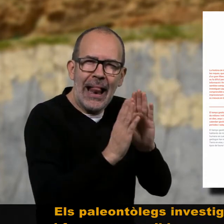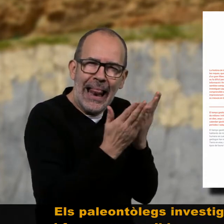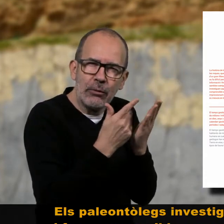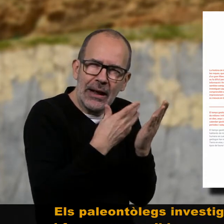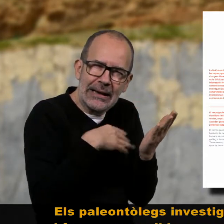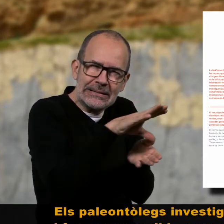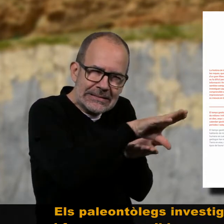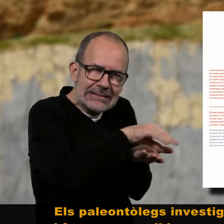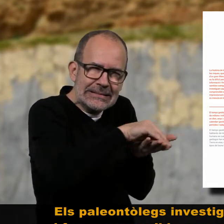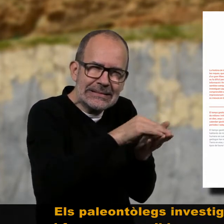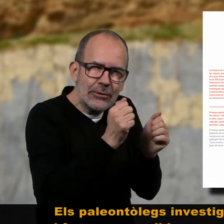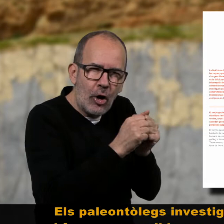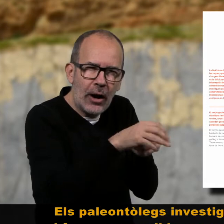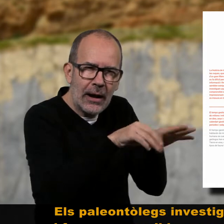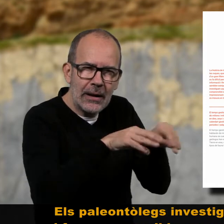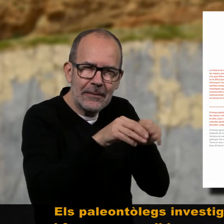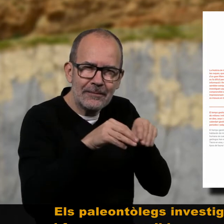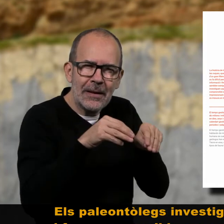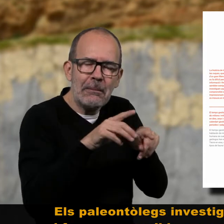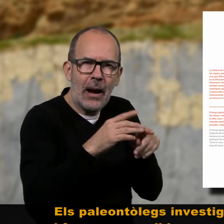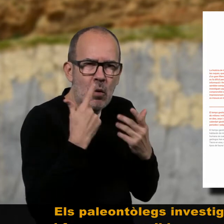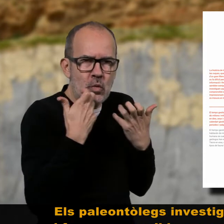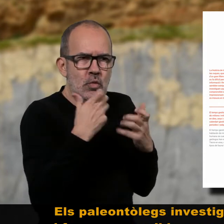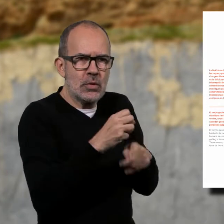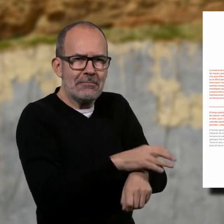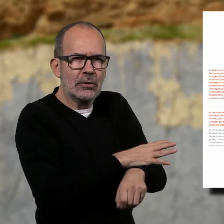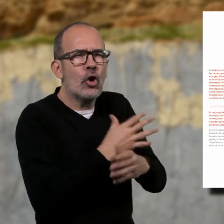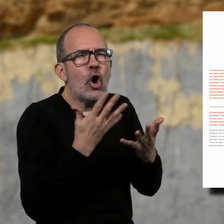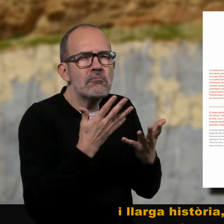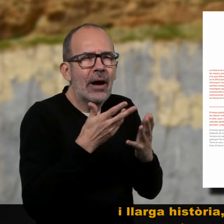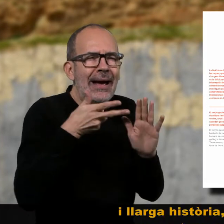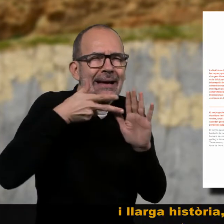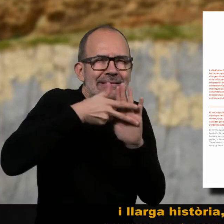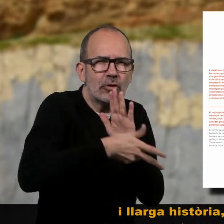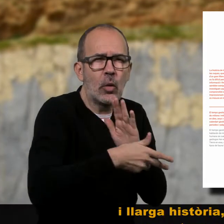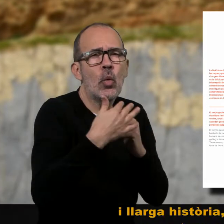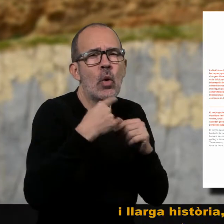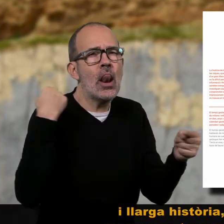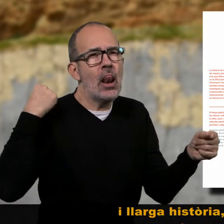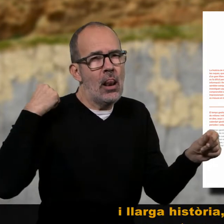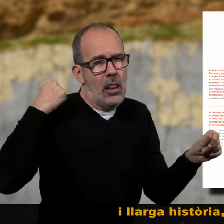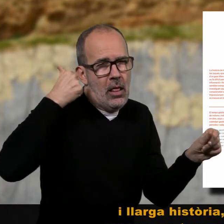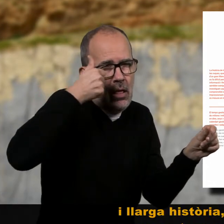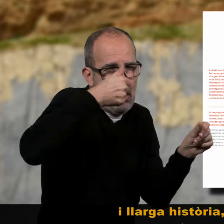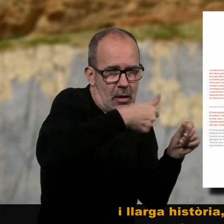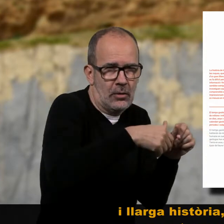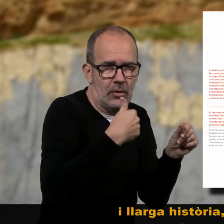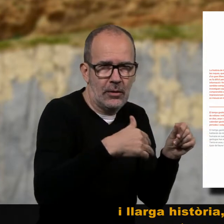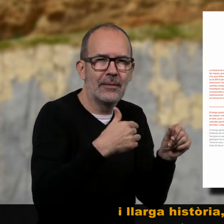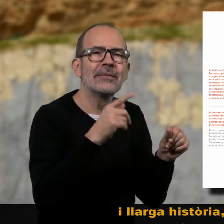Els paleontòlegs investiguen aquest llibre i fan comprensible aquesta impressionant i llarga història que es mesura en